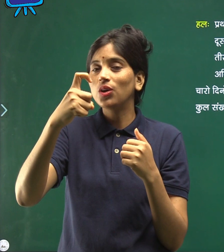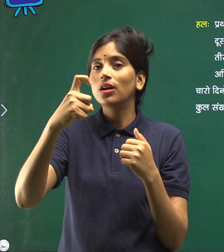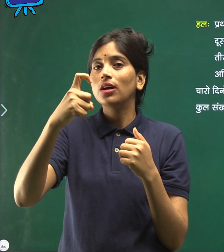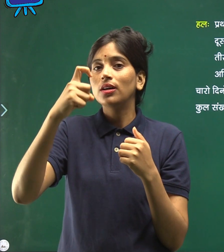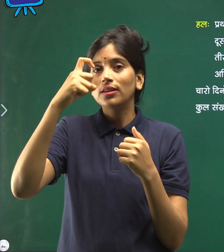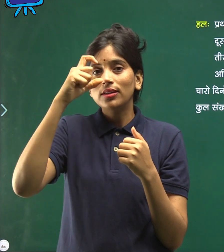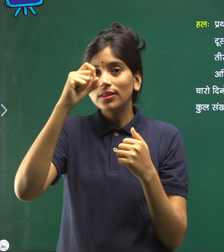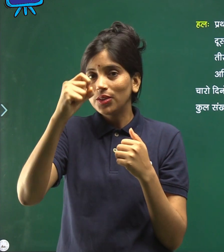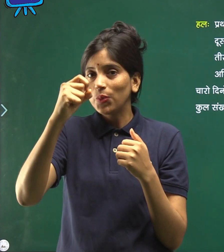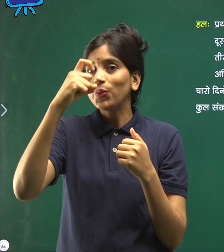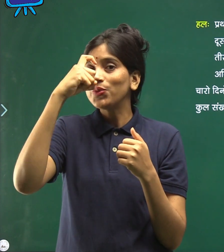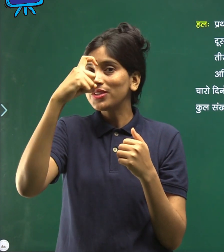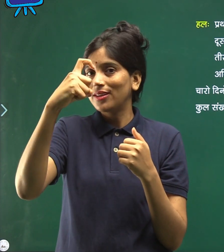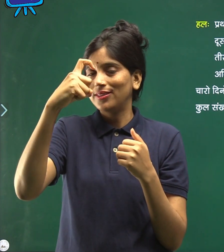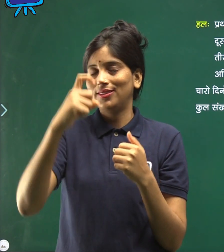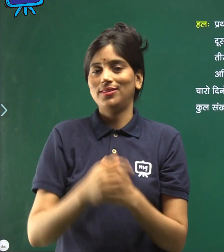7,707।